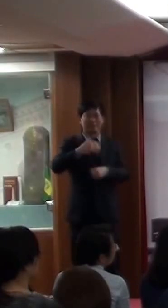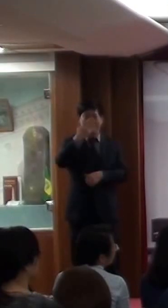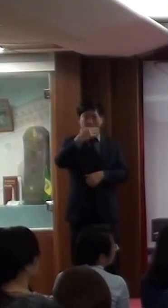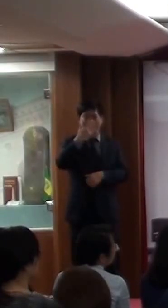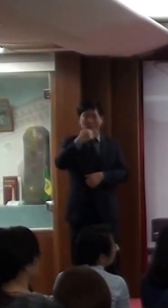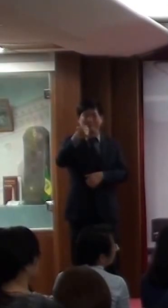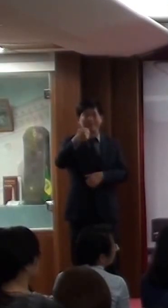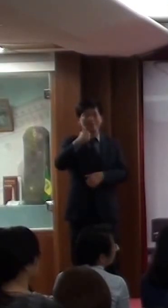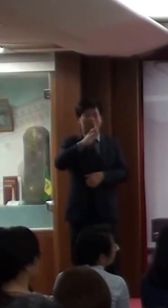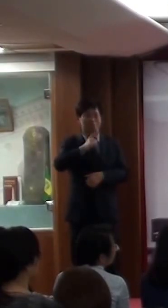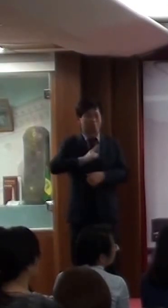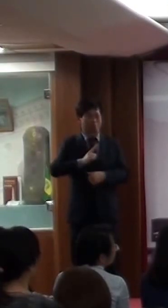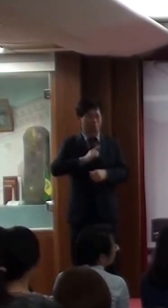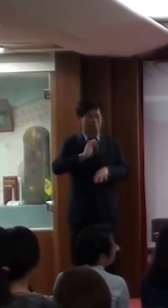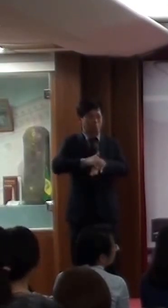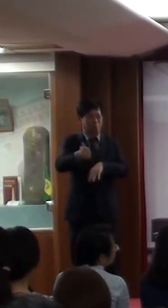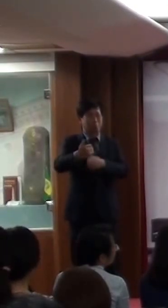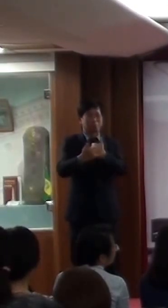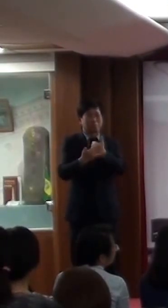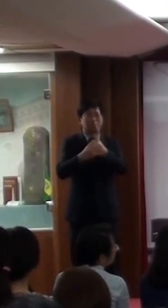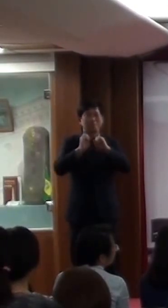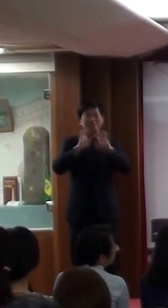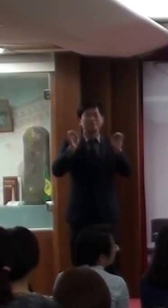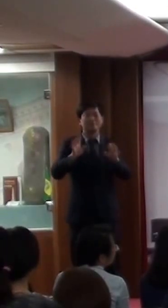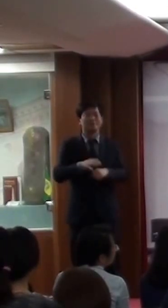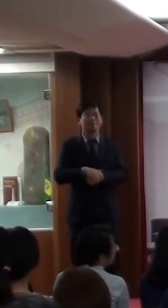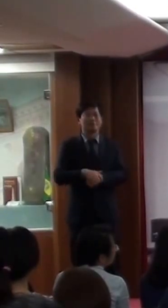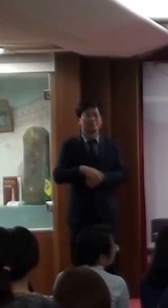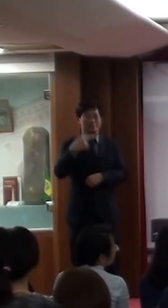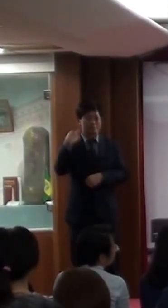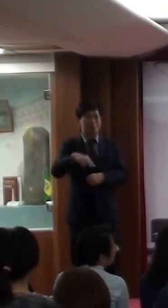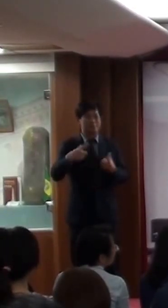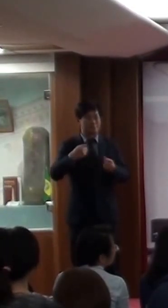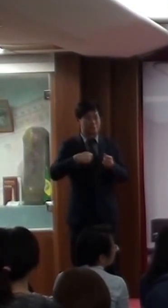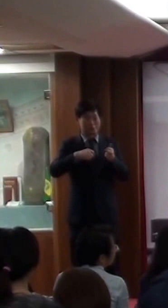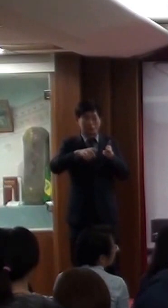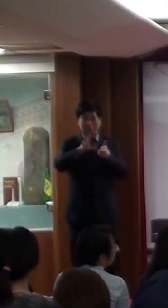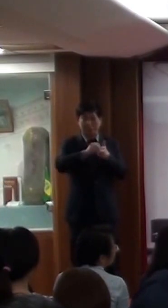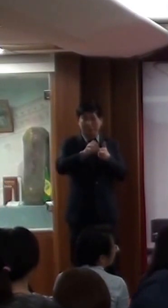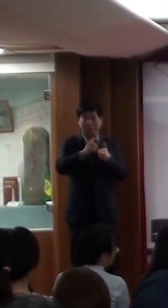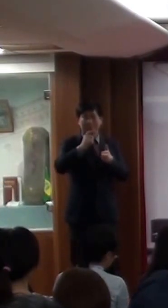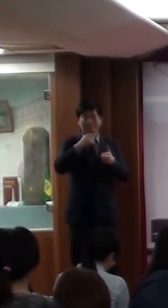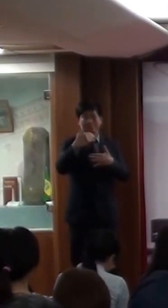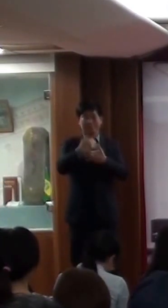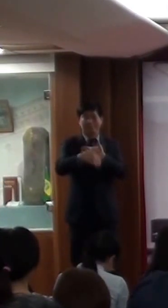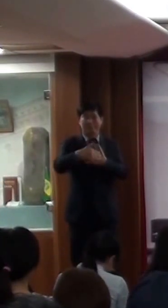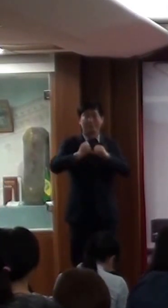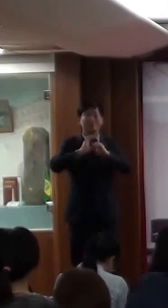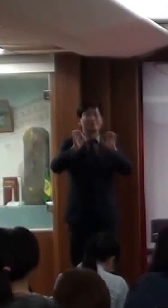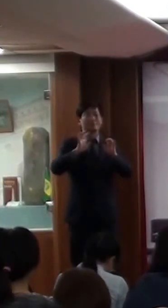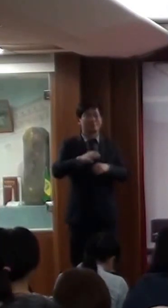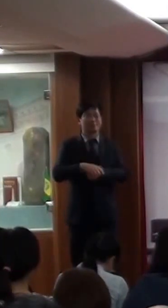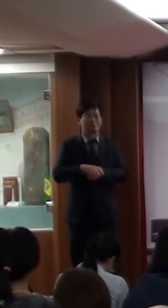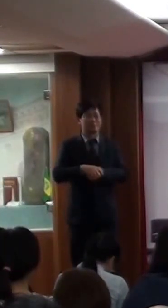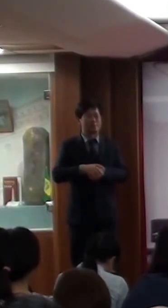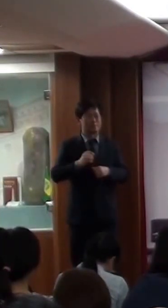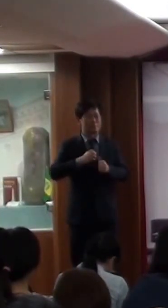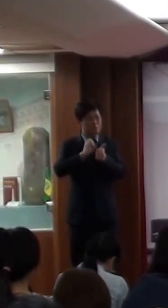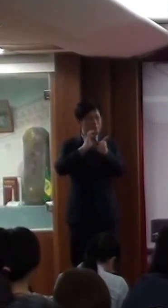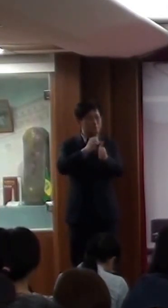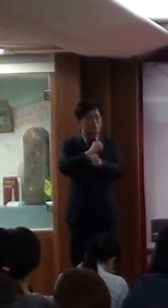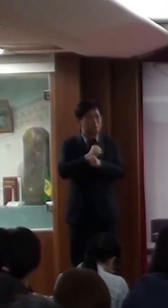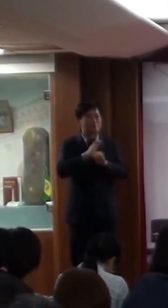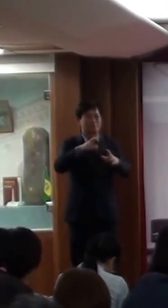个从从哥全方位的艺人来担任我们的宣导大使，同时呢也拍摄了一段这个电视广告的影片哦，要来提醒大